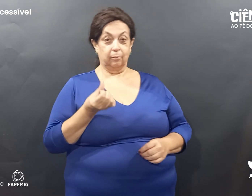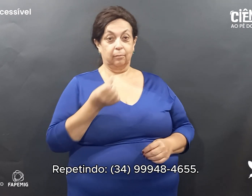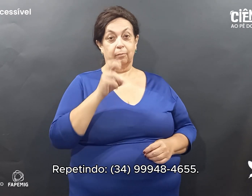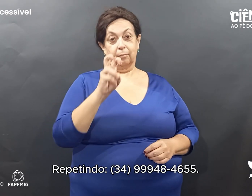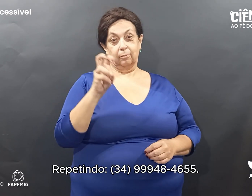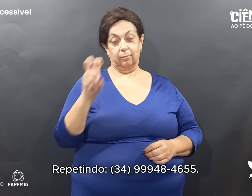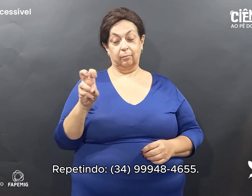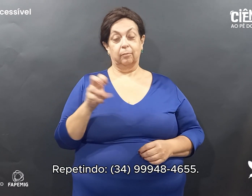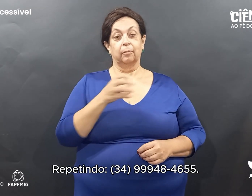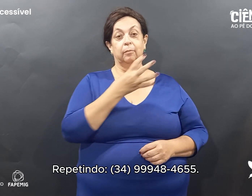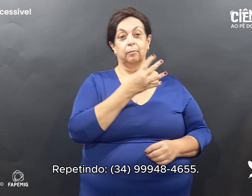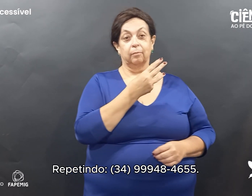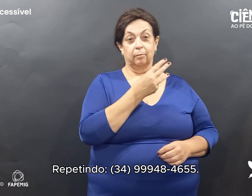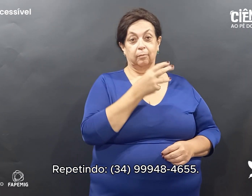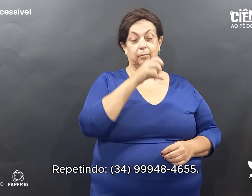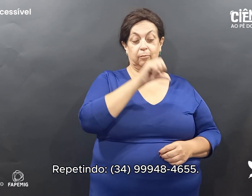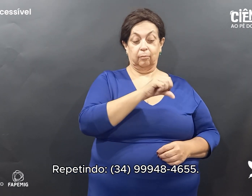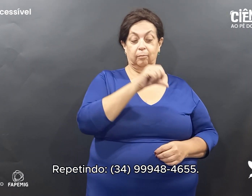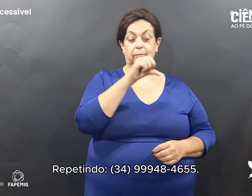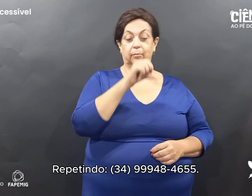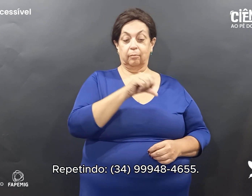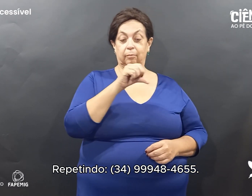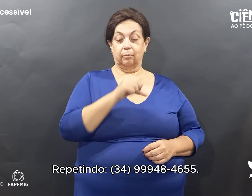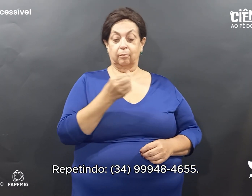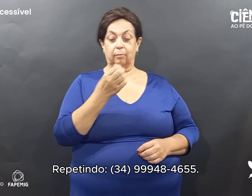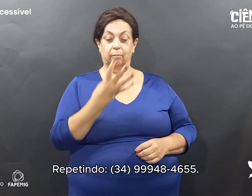349-9948-4655. Repetindo,